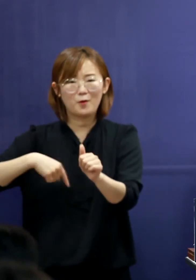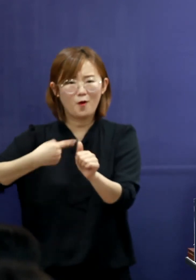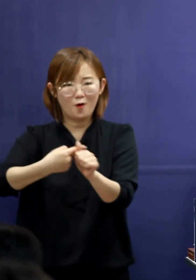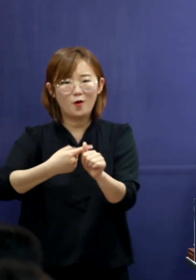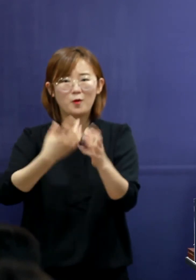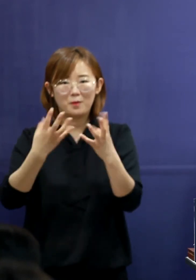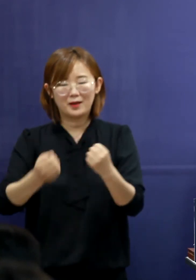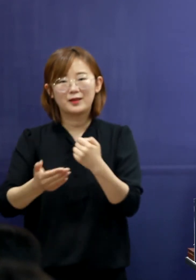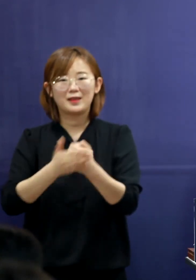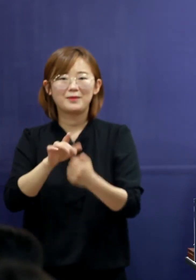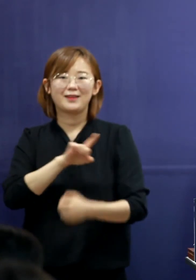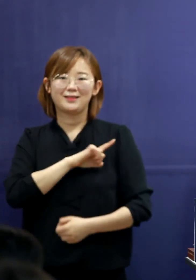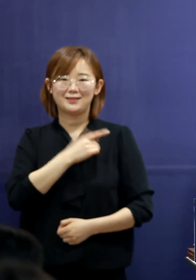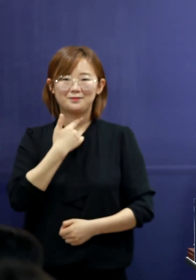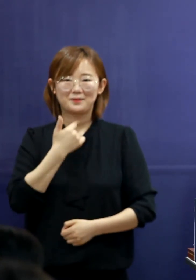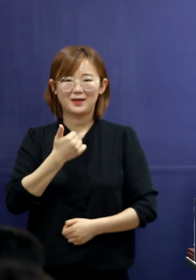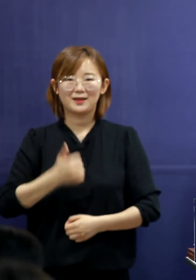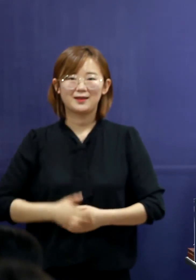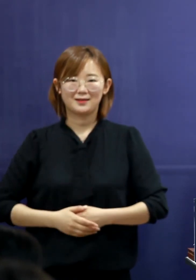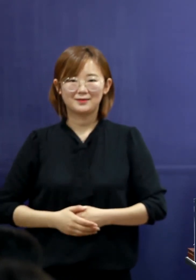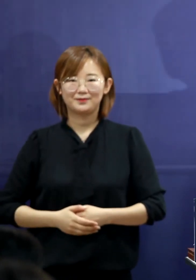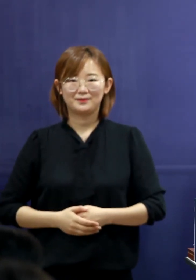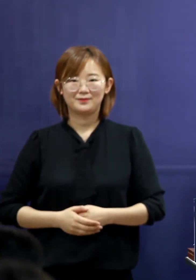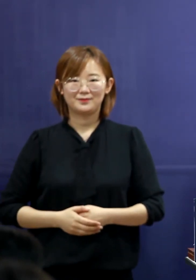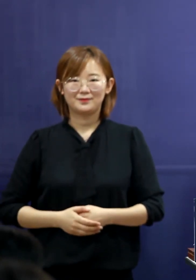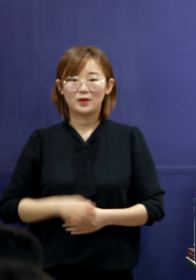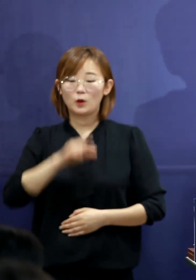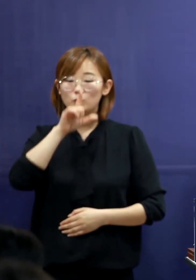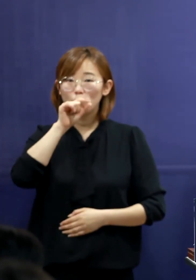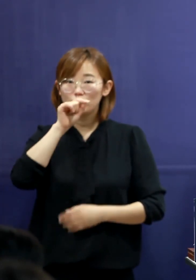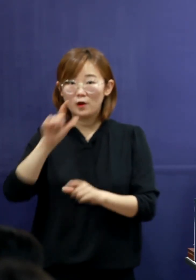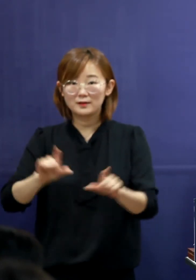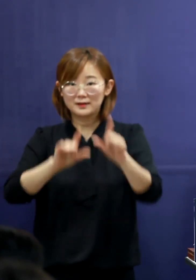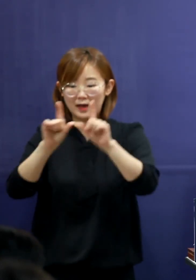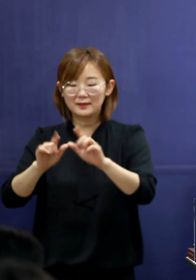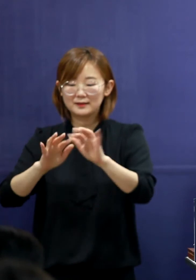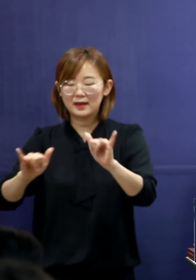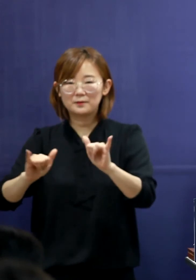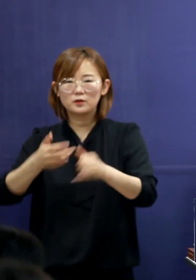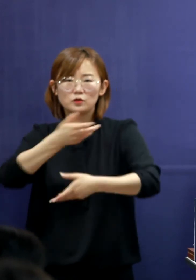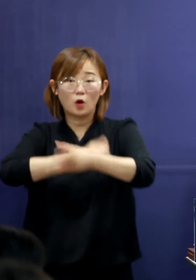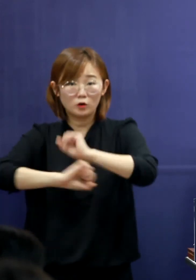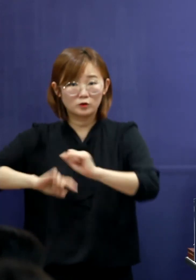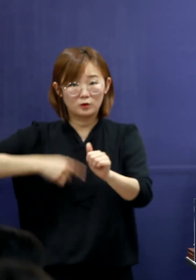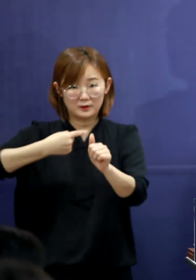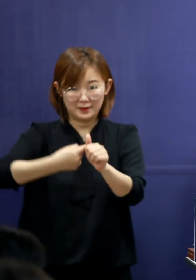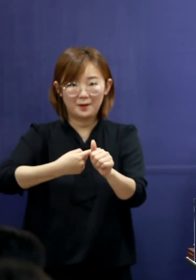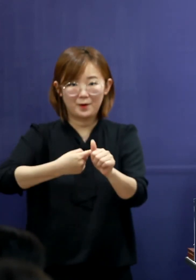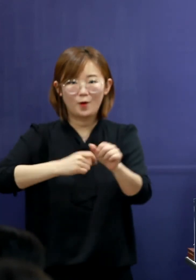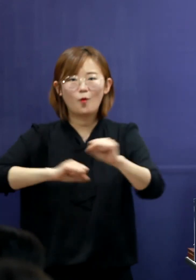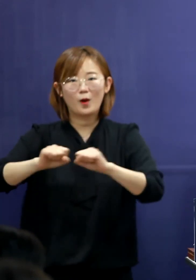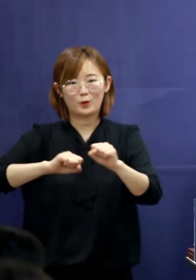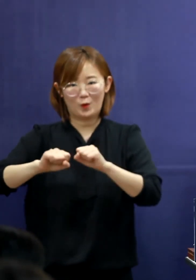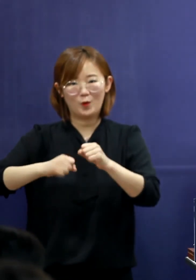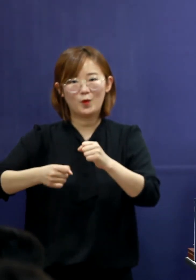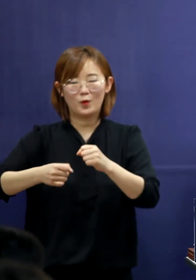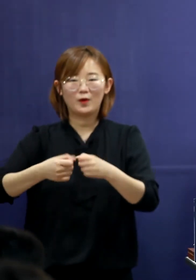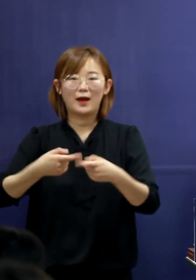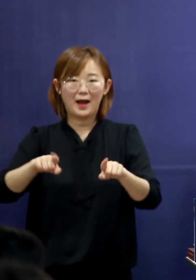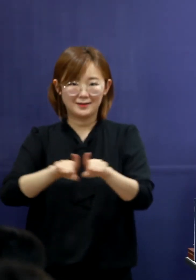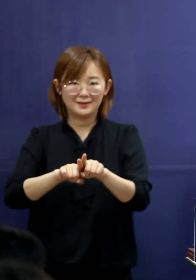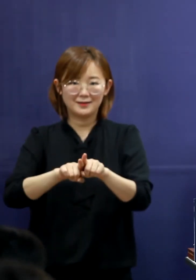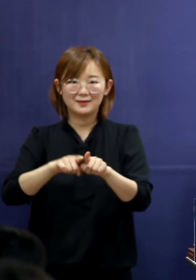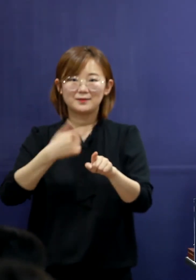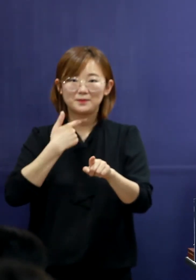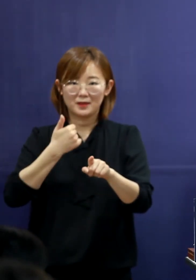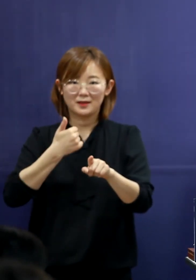비해서도 조치원 지역 주민들이 적극적으로 참여하고 있었고 지금 제가 지금